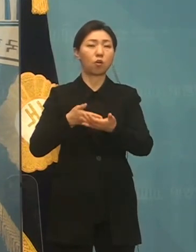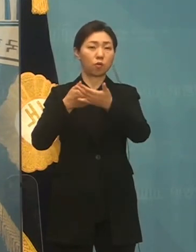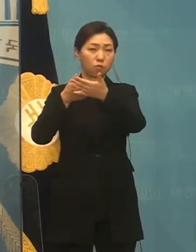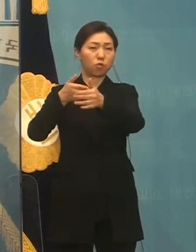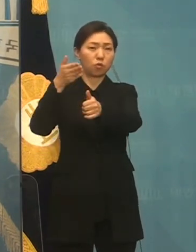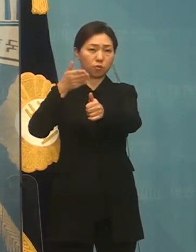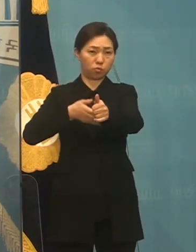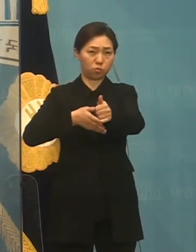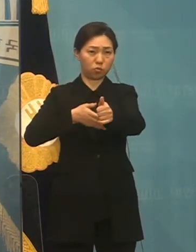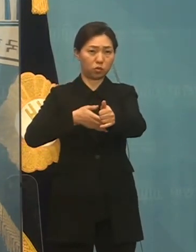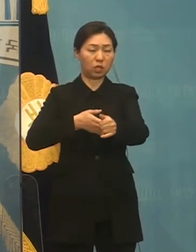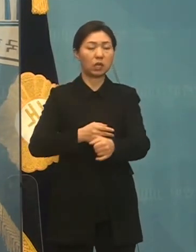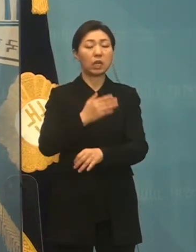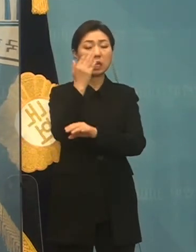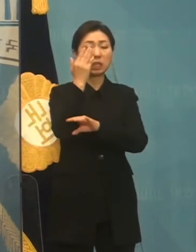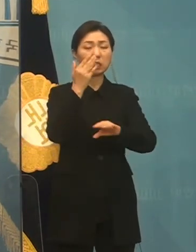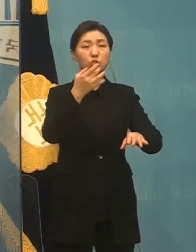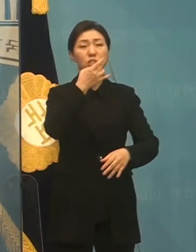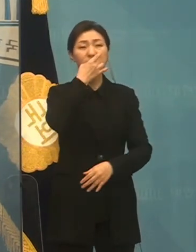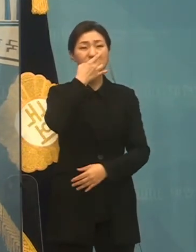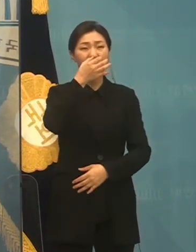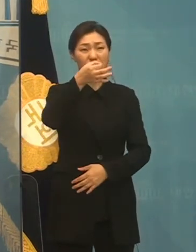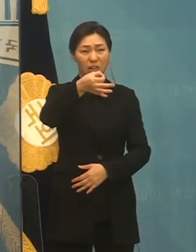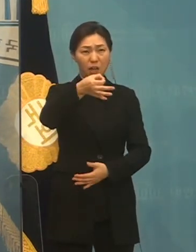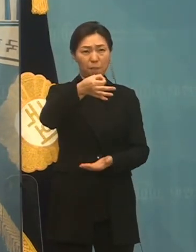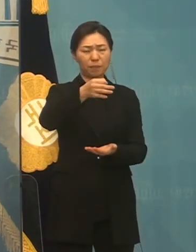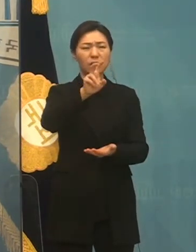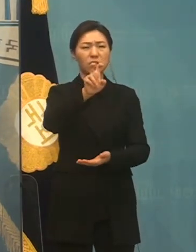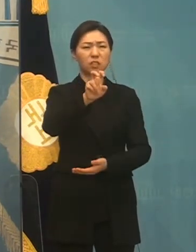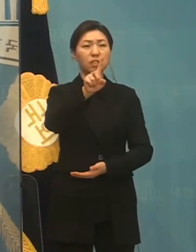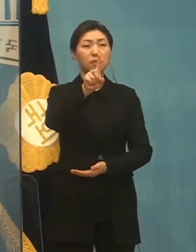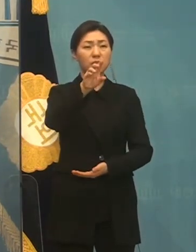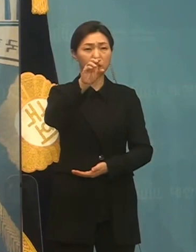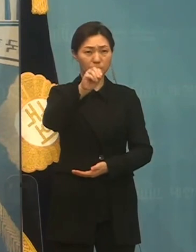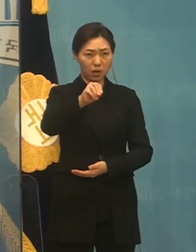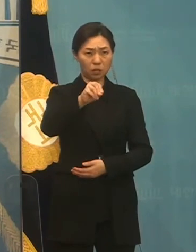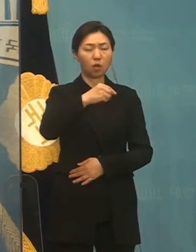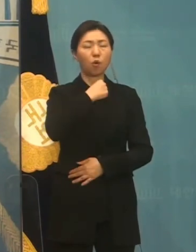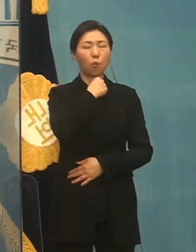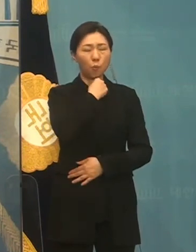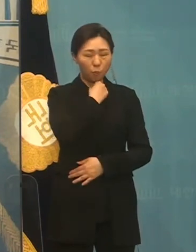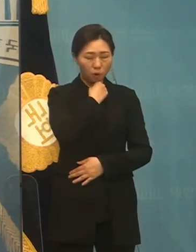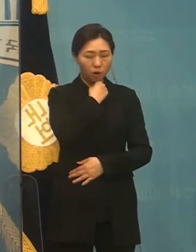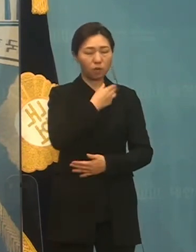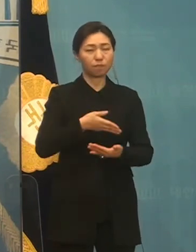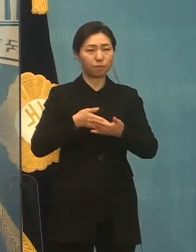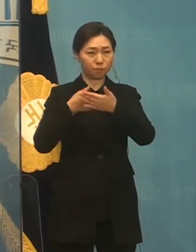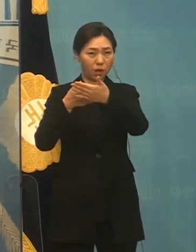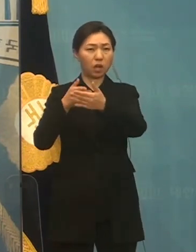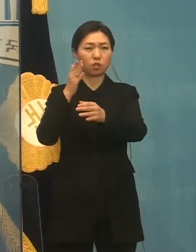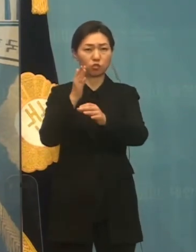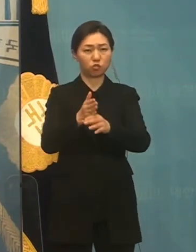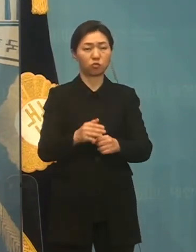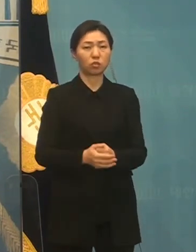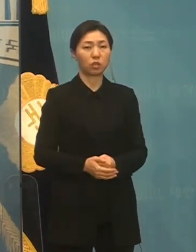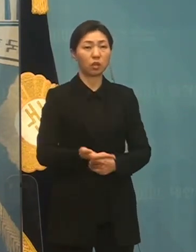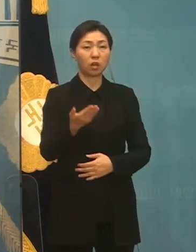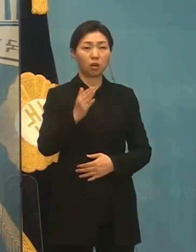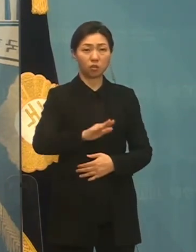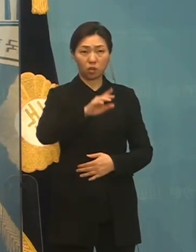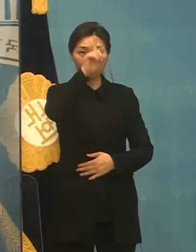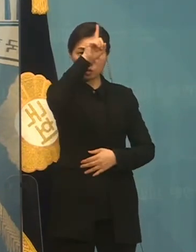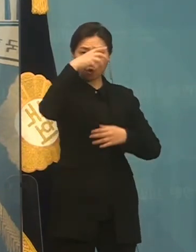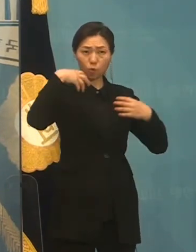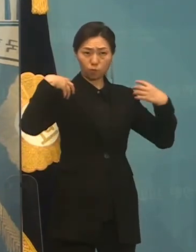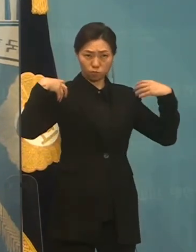21만 원대의 안정적인 관리가 되도록 촉구해 왔습니다. 여전히 이동도 하지 않고